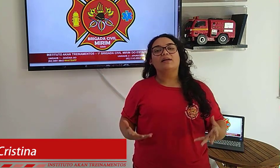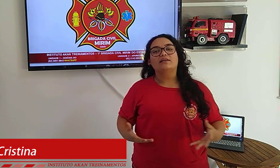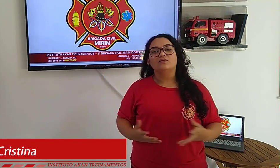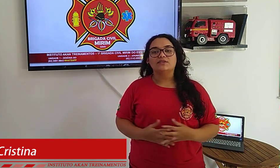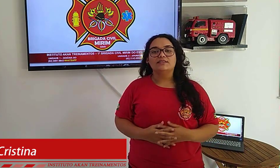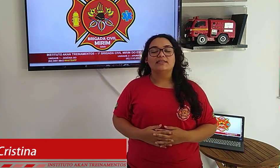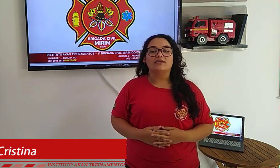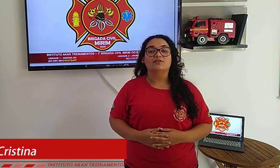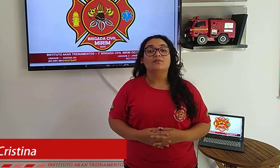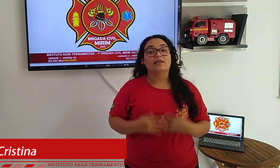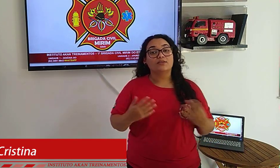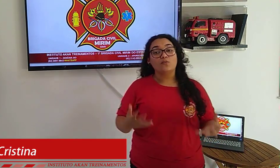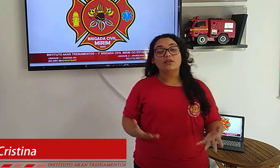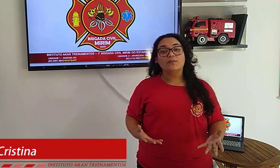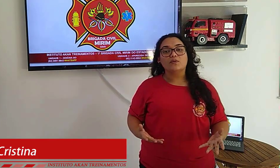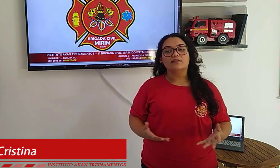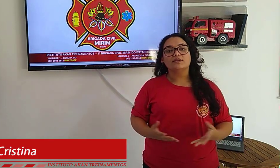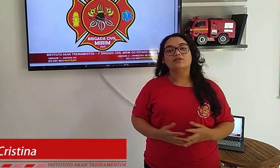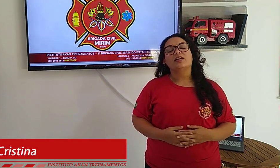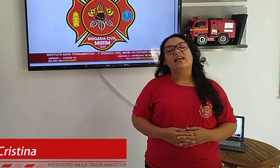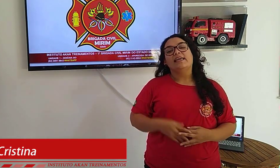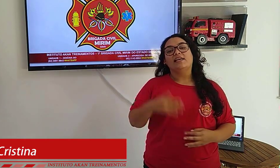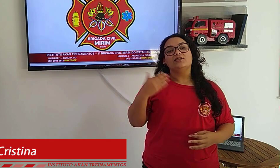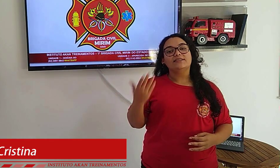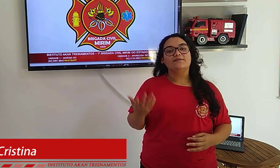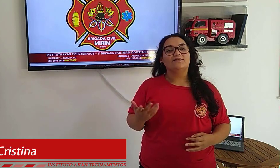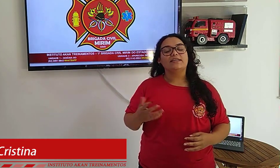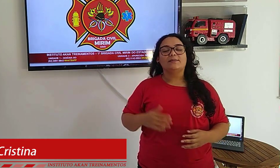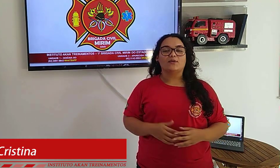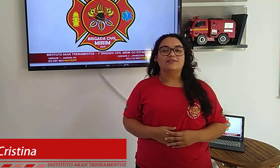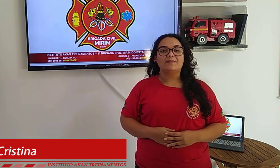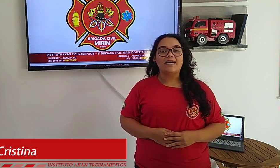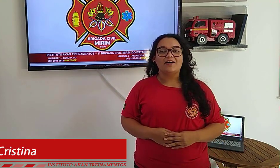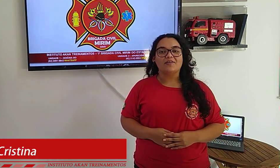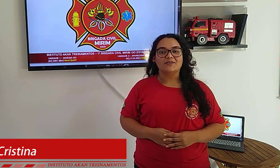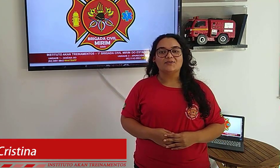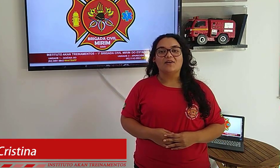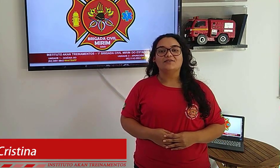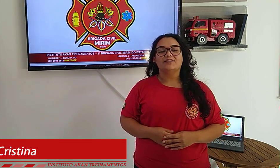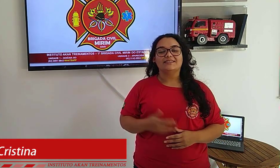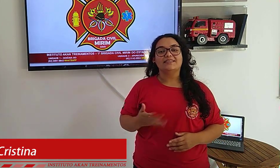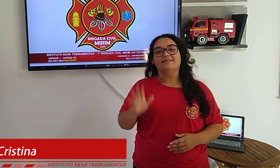relembrado alguns sinais que são muito importantes. E a gente se vê na próxima aula, pessoal. A gente se